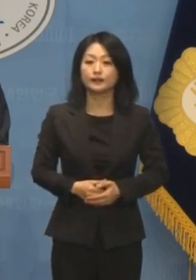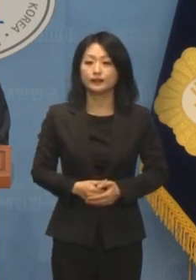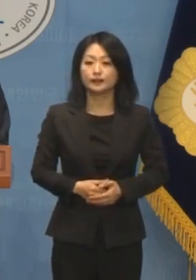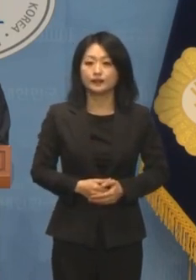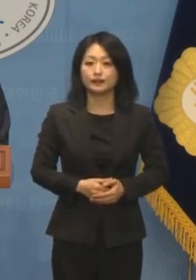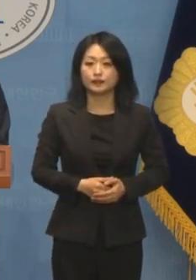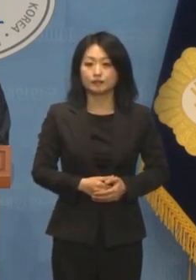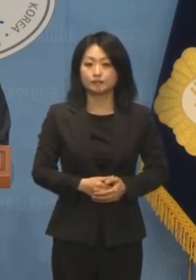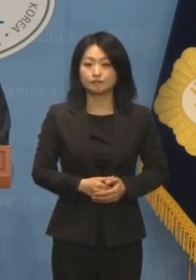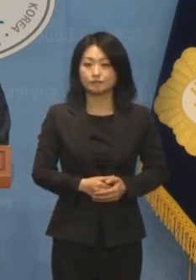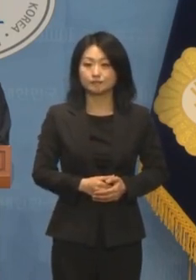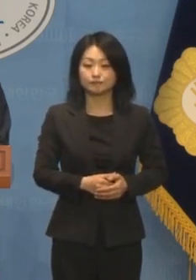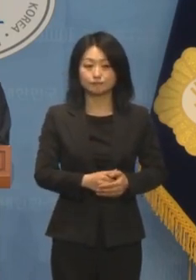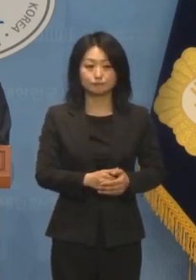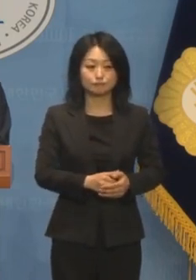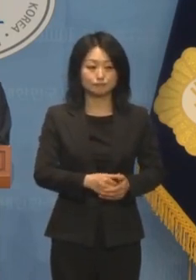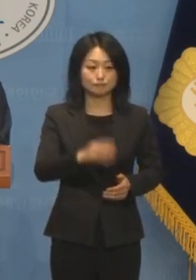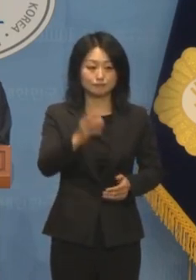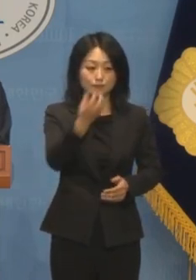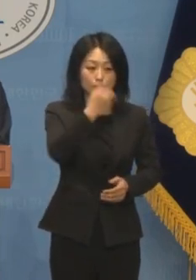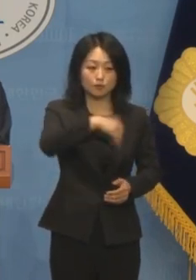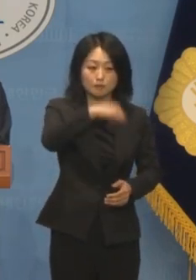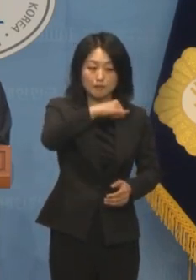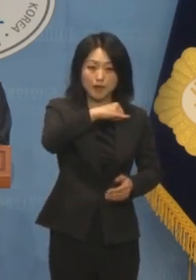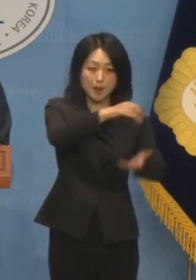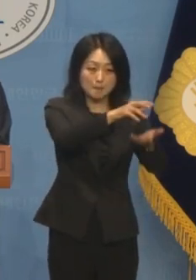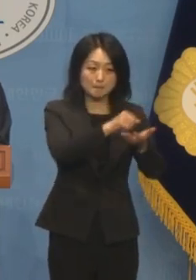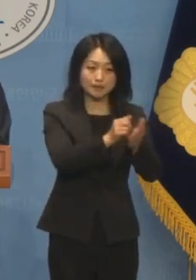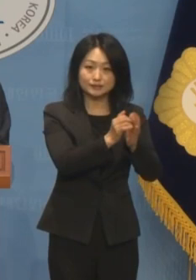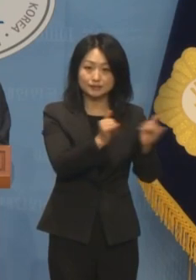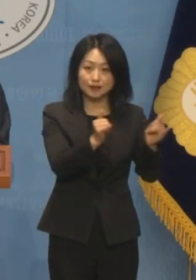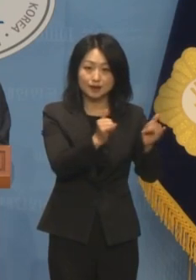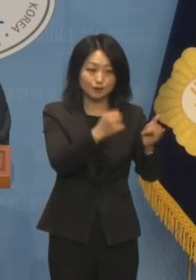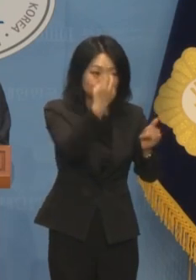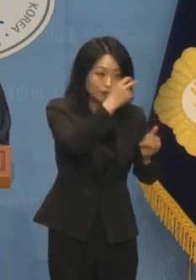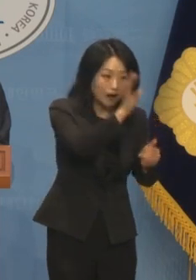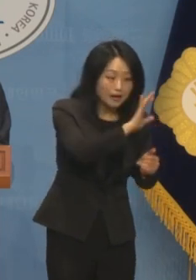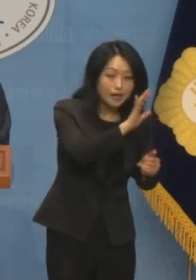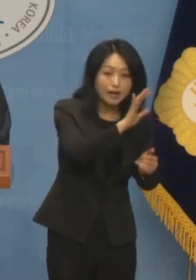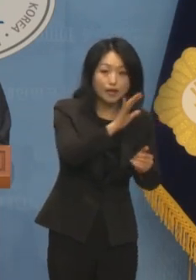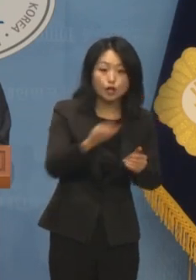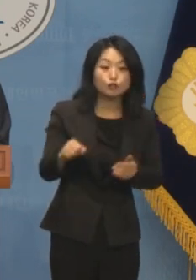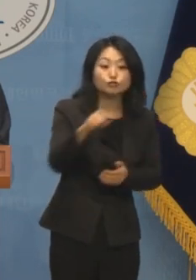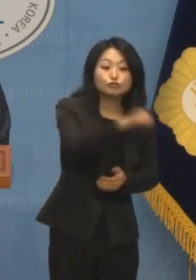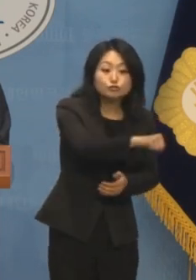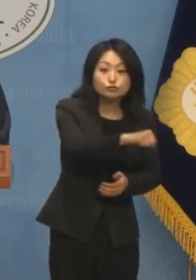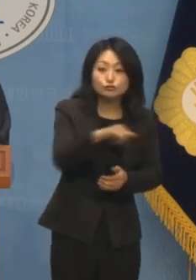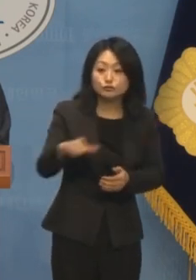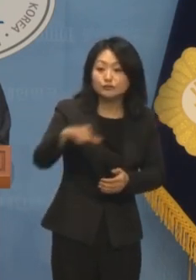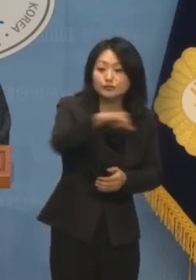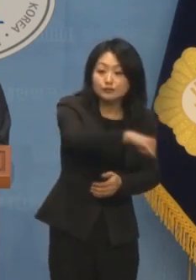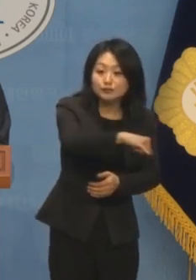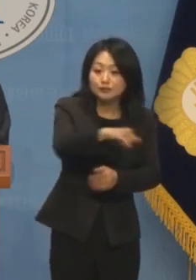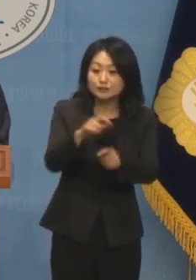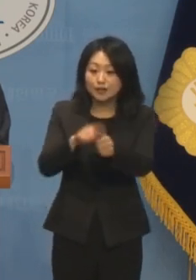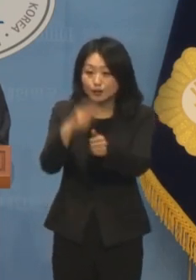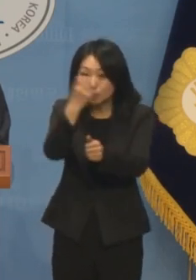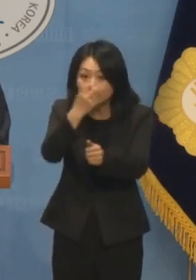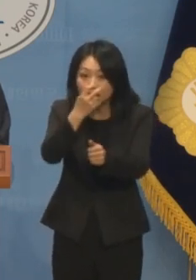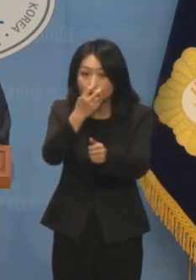사람은 조사하는 신용도 하지 않고 준 사람만 조사하는 검찰을 국민은 더 이상 신뢰하지